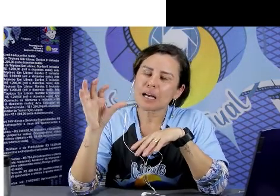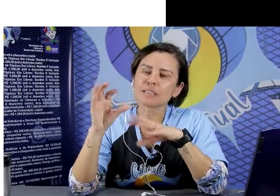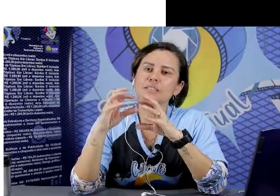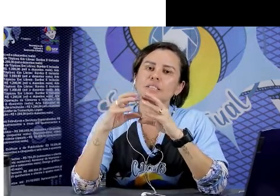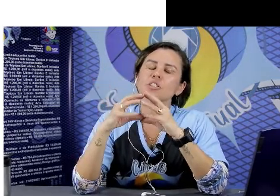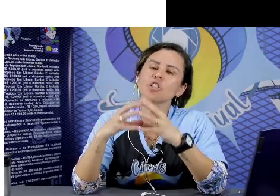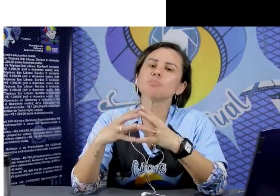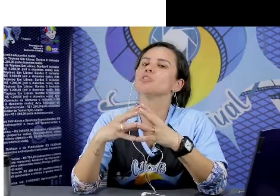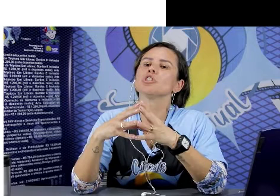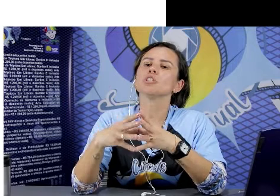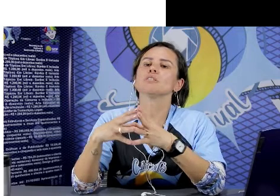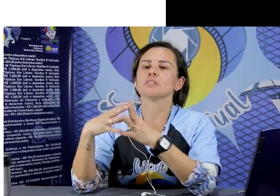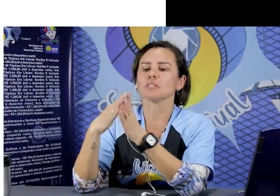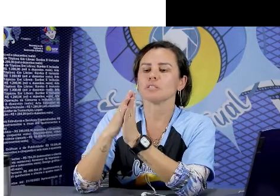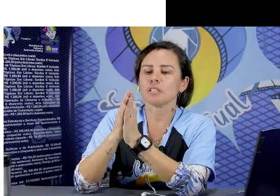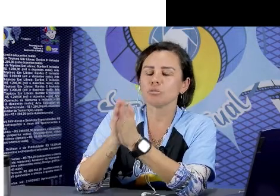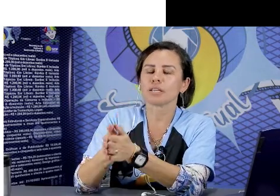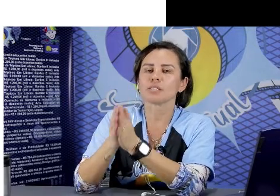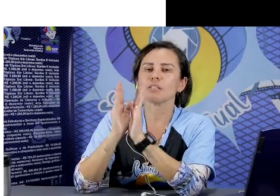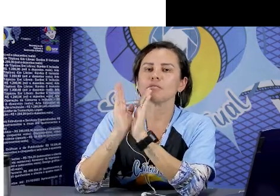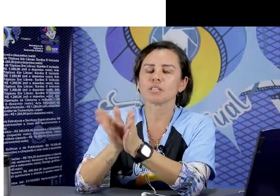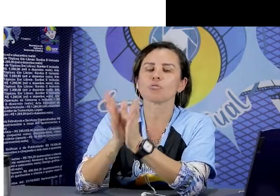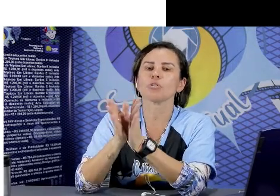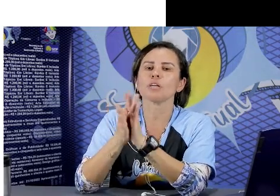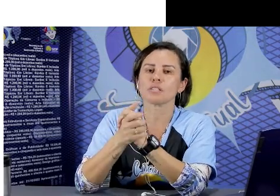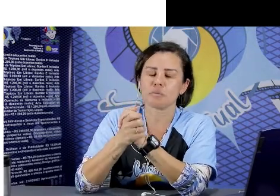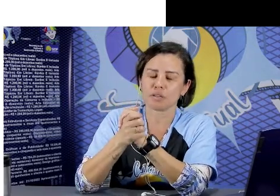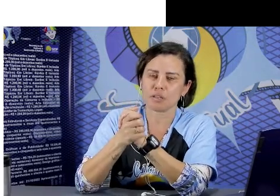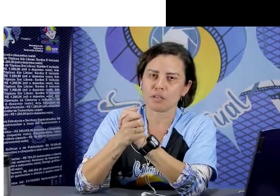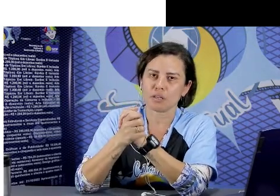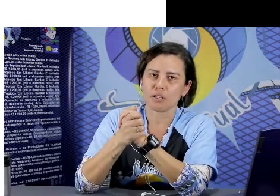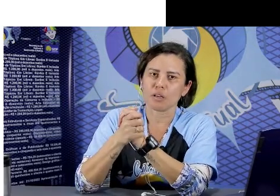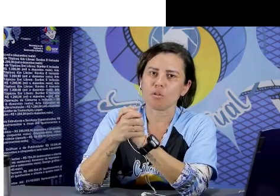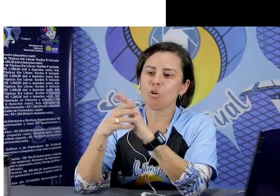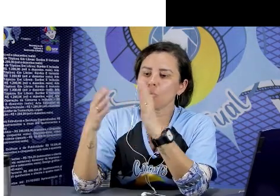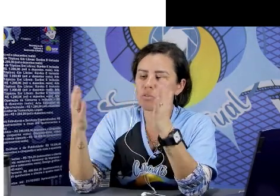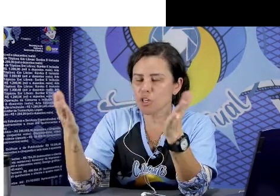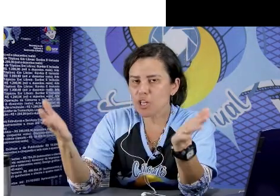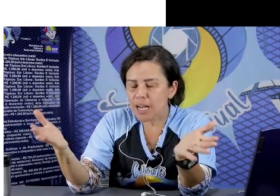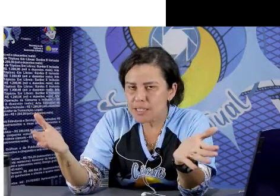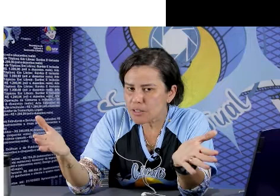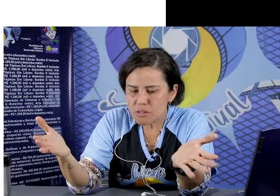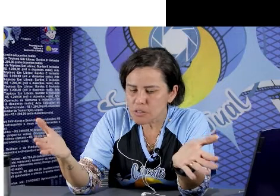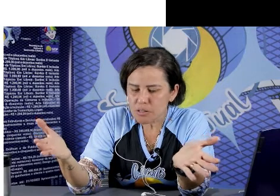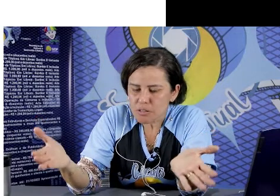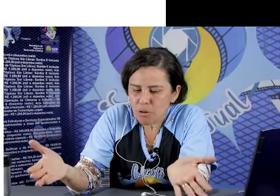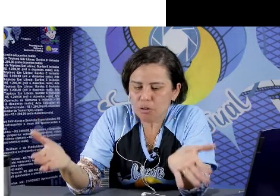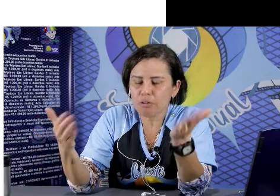determinar que tipo de educação que esse surdo ia receber. Como quando ele chegasse lá na